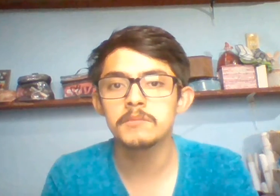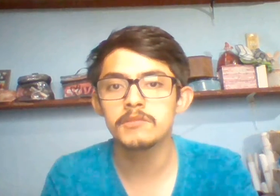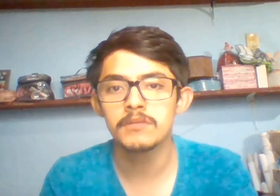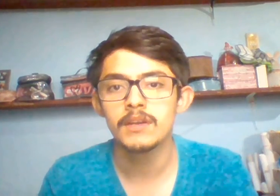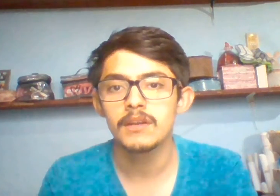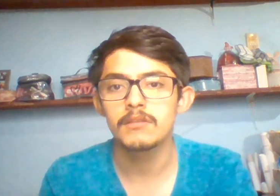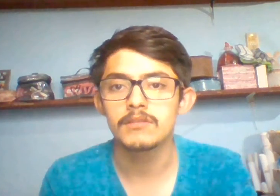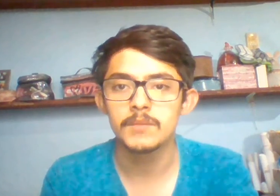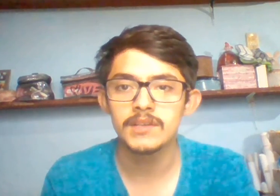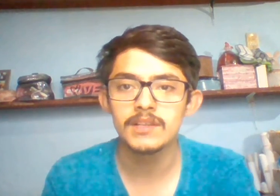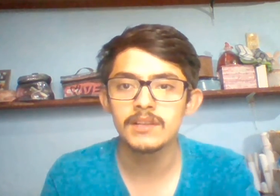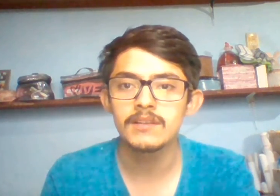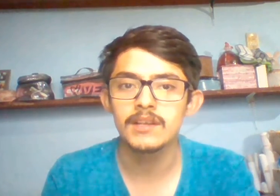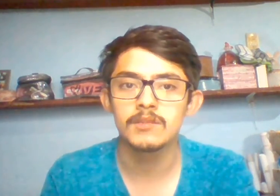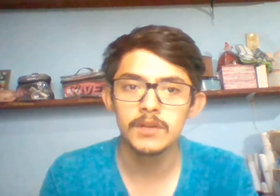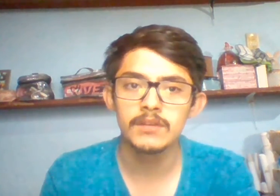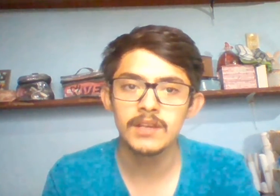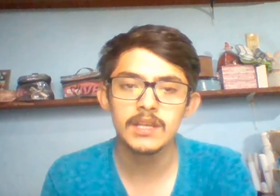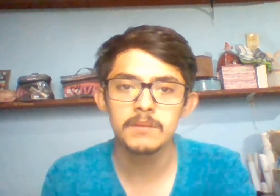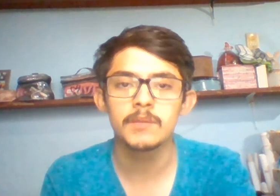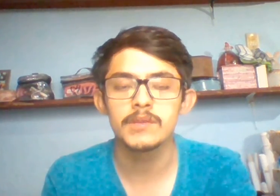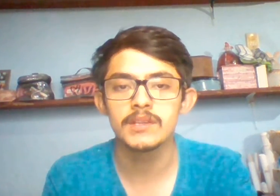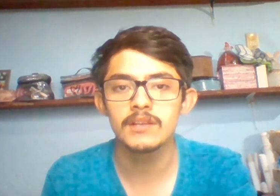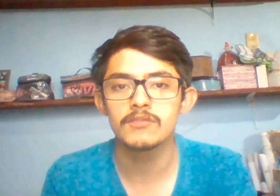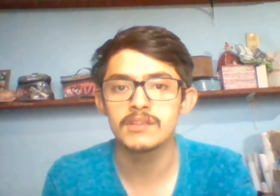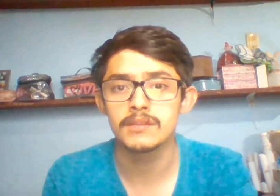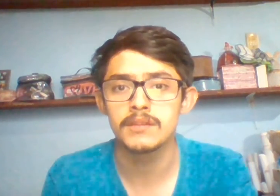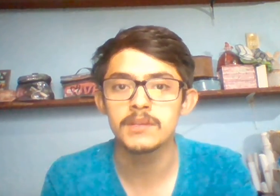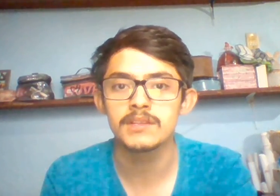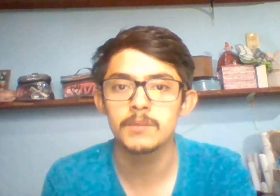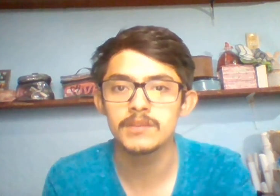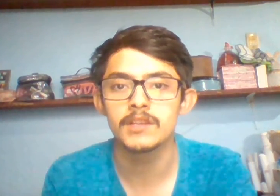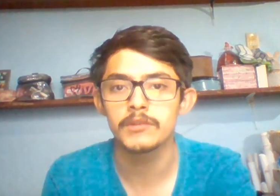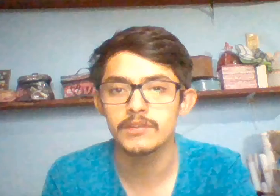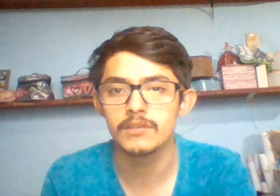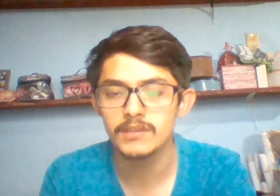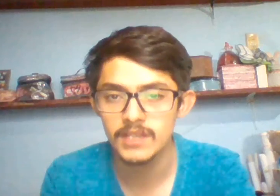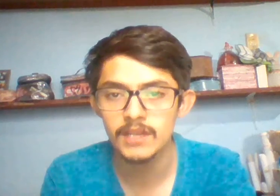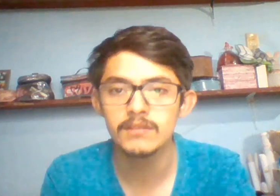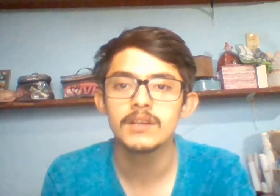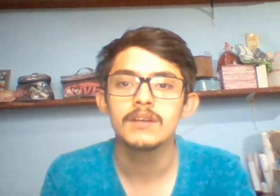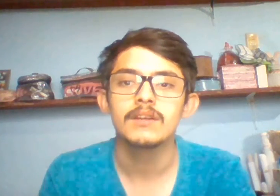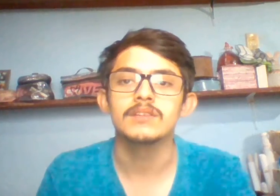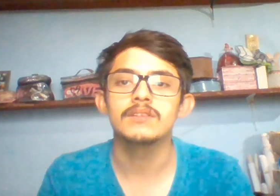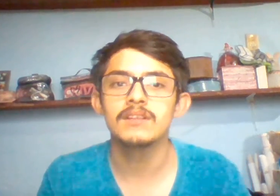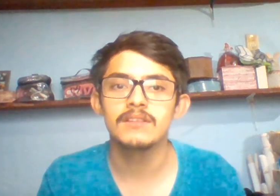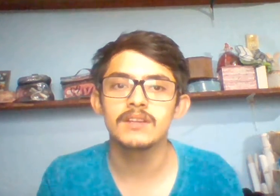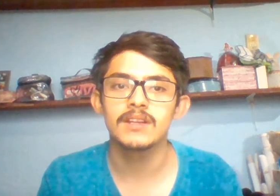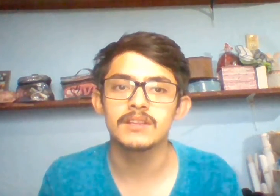común con los demás estándares que el número de calibre representa las sucesivas etapas en el proceso de estirado. Esto quiere decir que entre